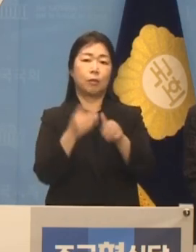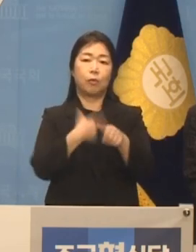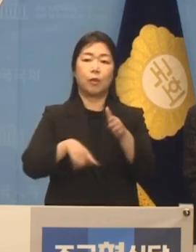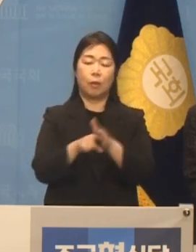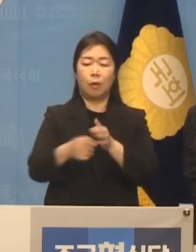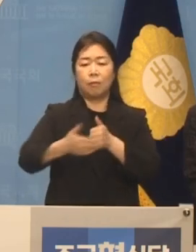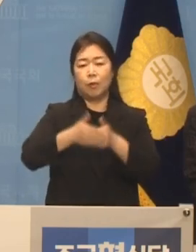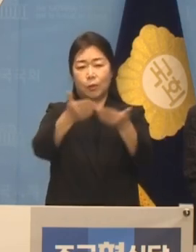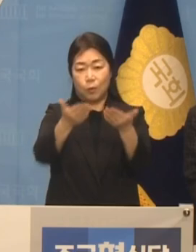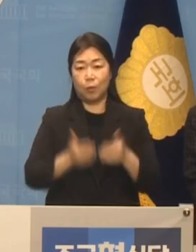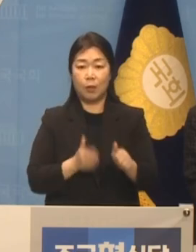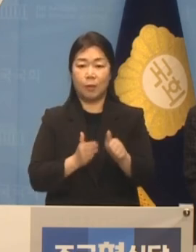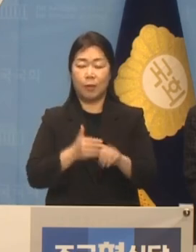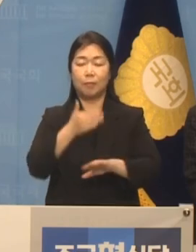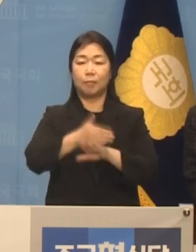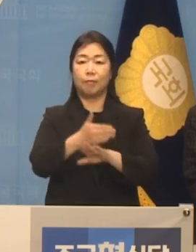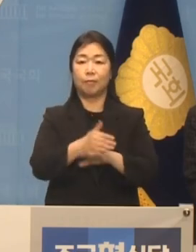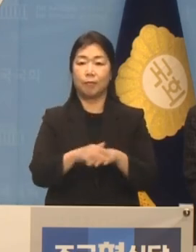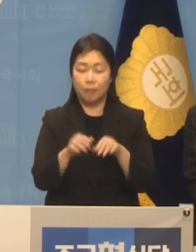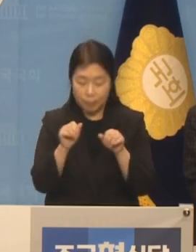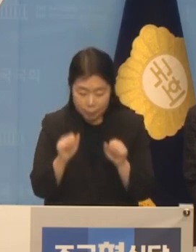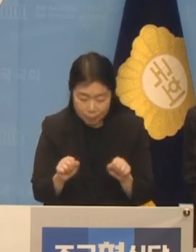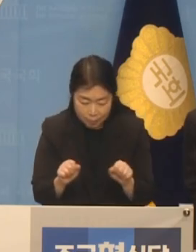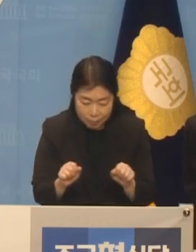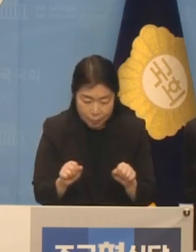협력 부탁드리겠습니다. 고맙습니다.